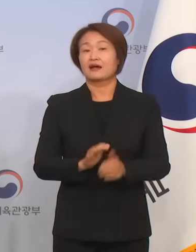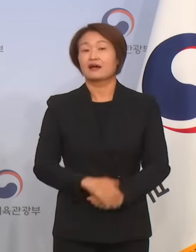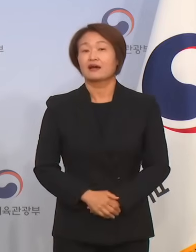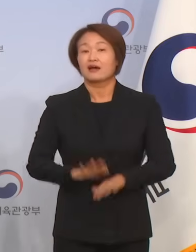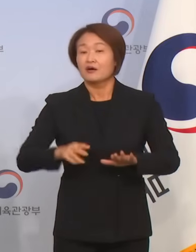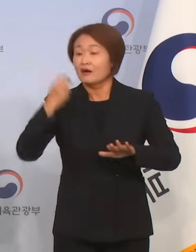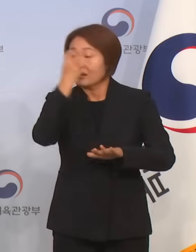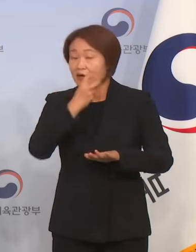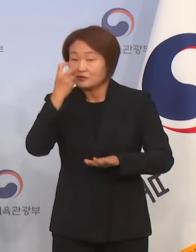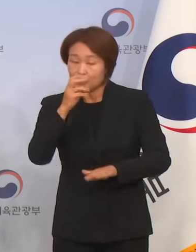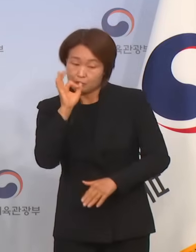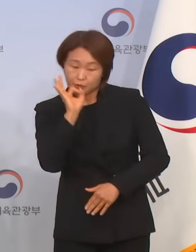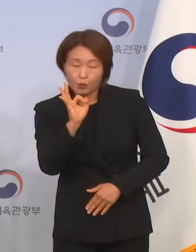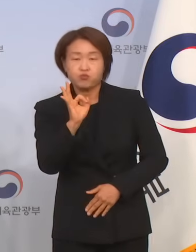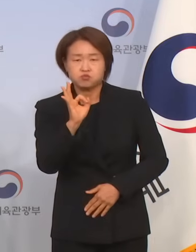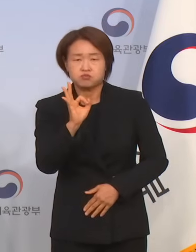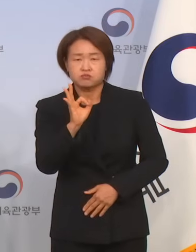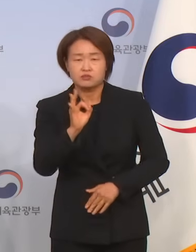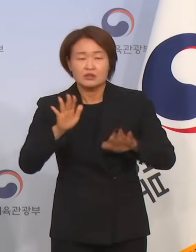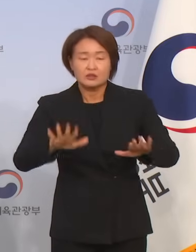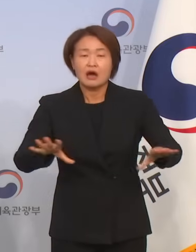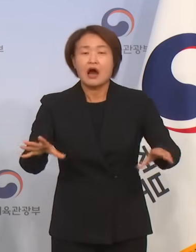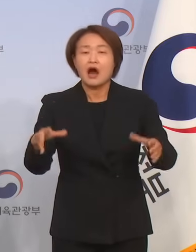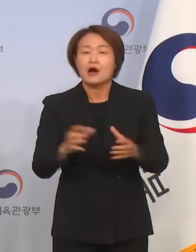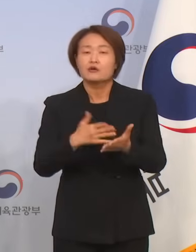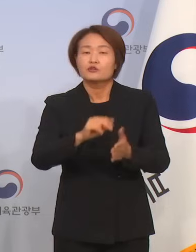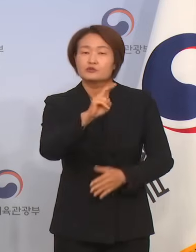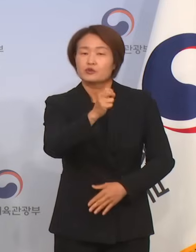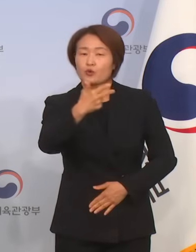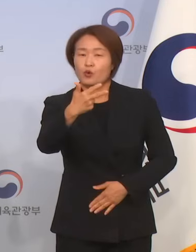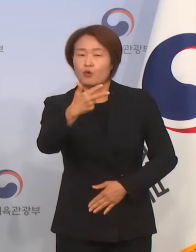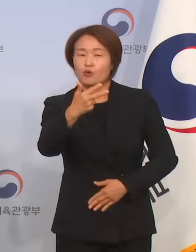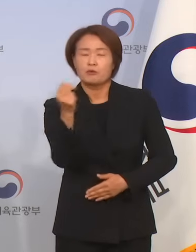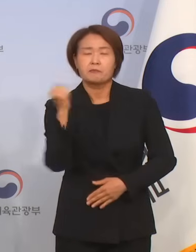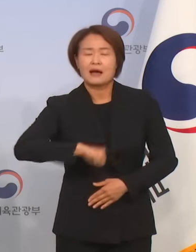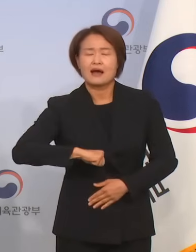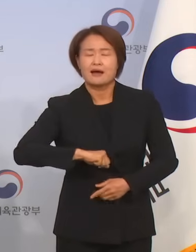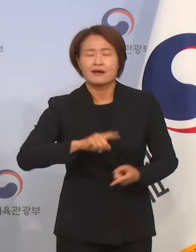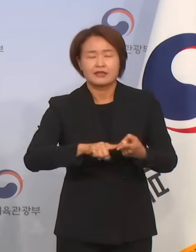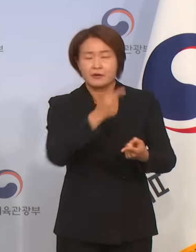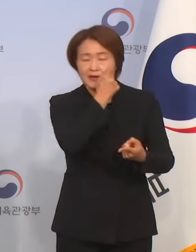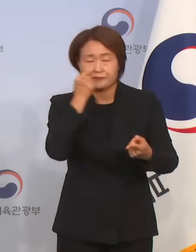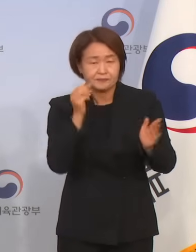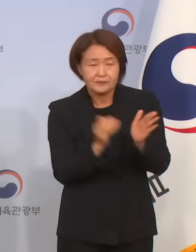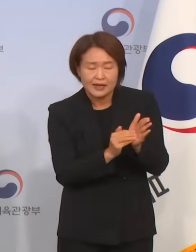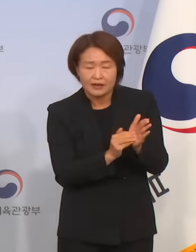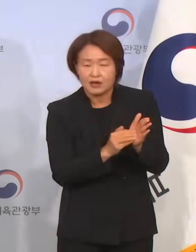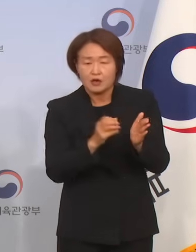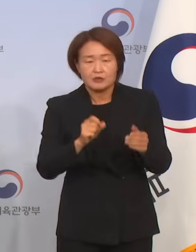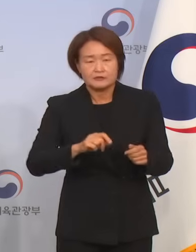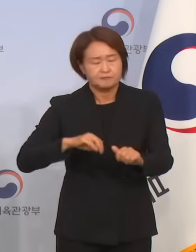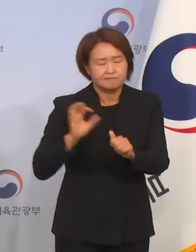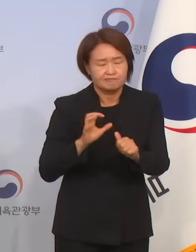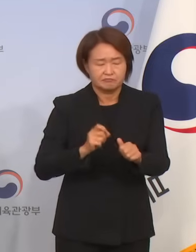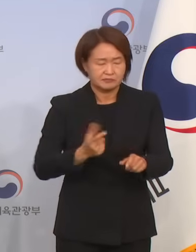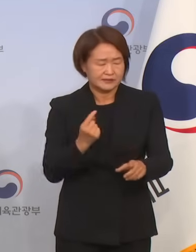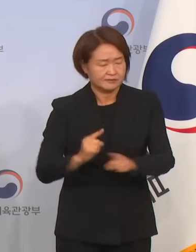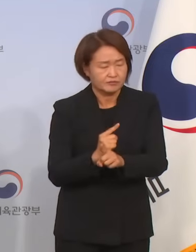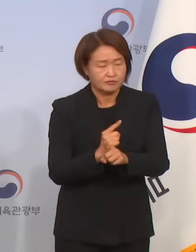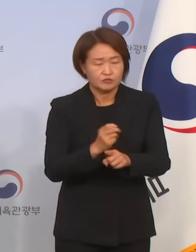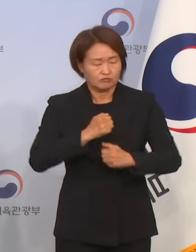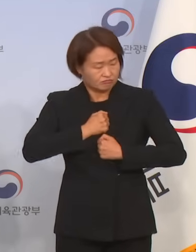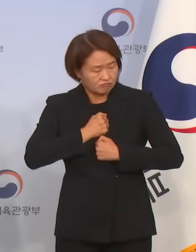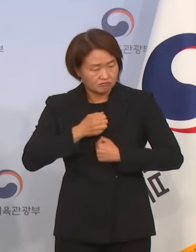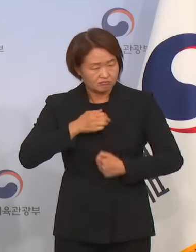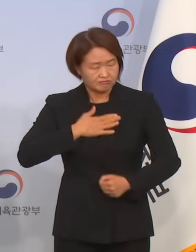이번 감사를 통해 총 27건의 입법 부당한 사항들이 확인되어 문책, 시정,